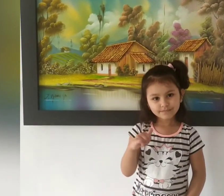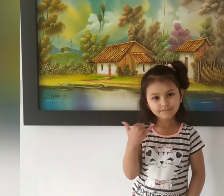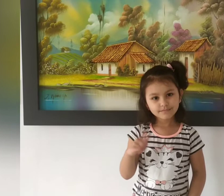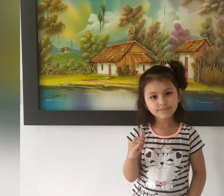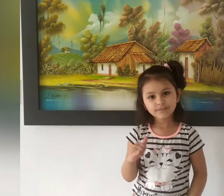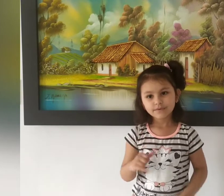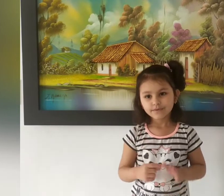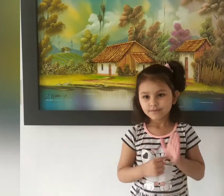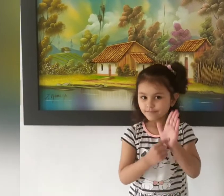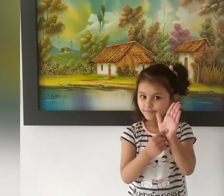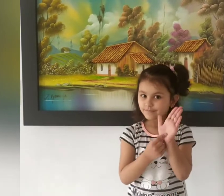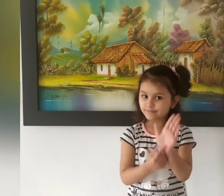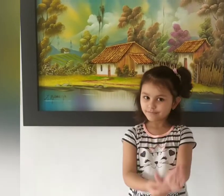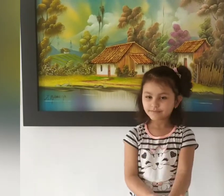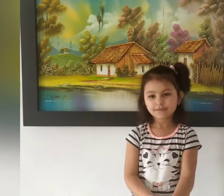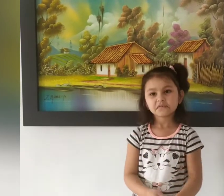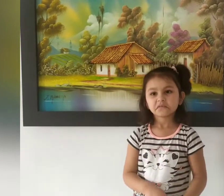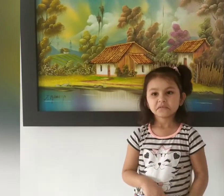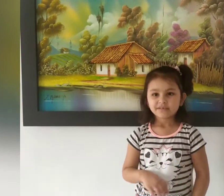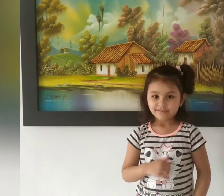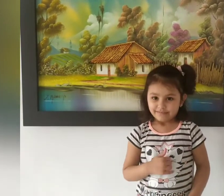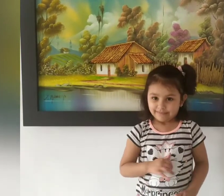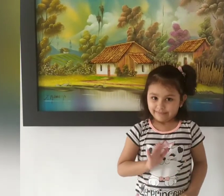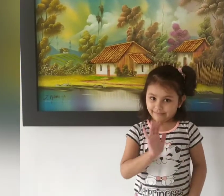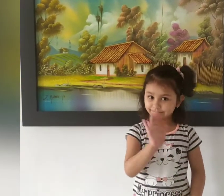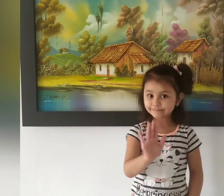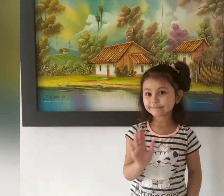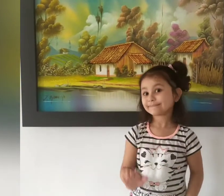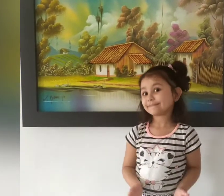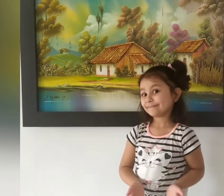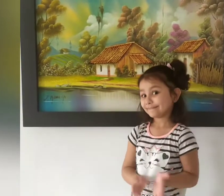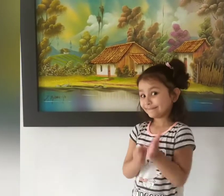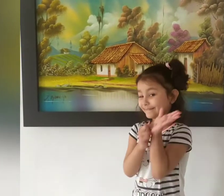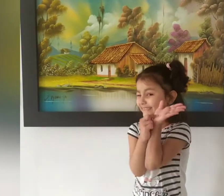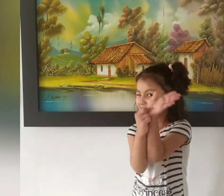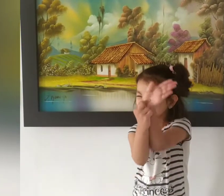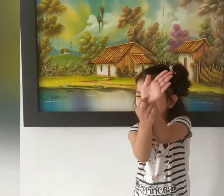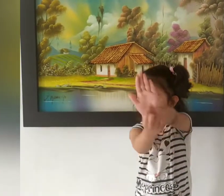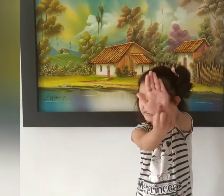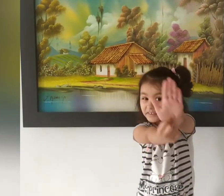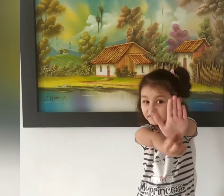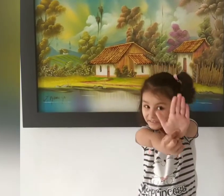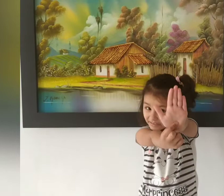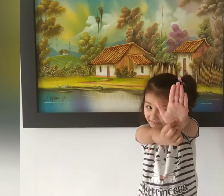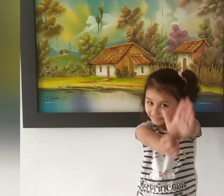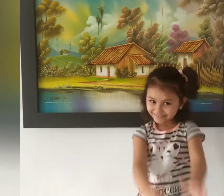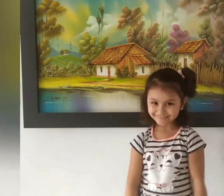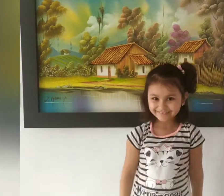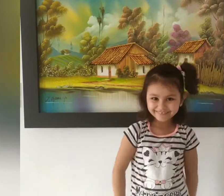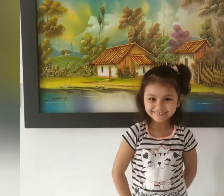Ya. Los vamos a mostrar. Miren y los muestro.